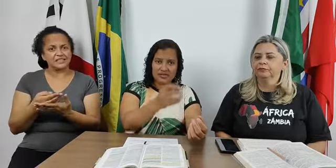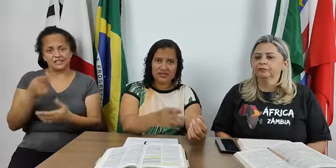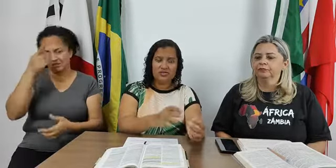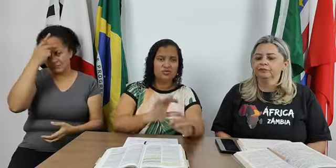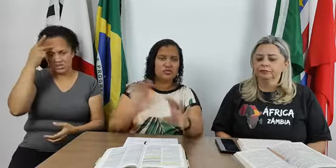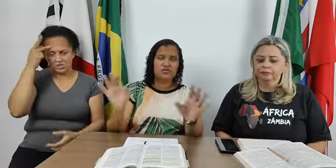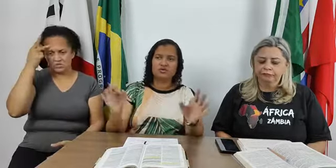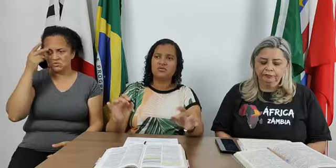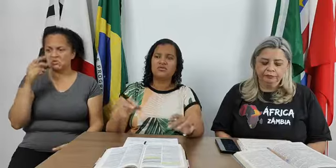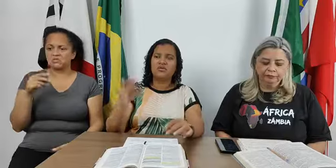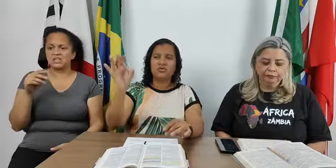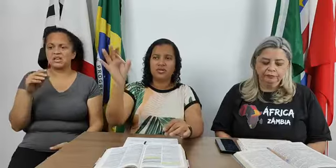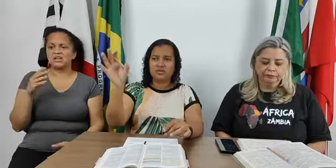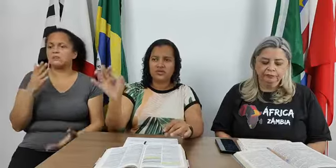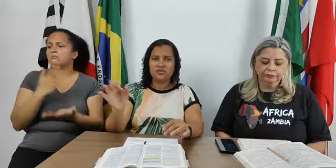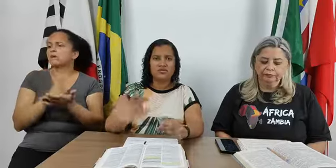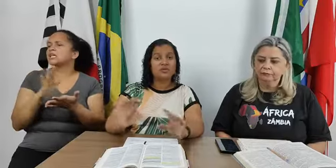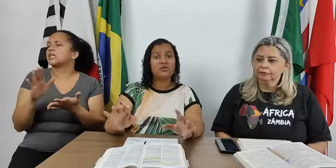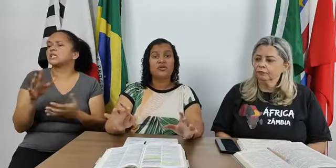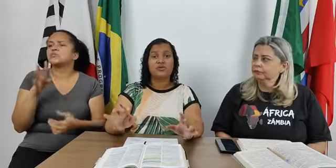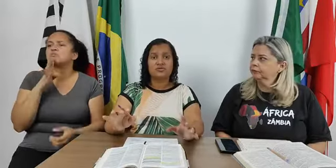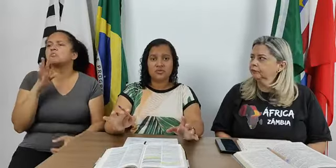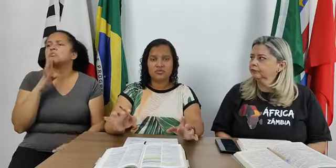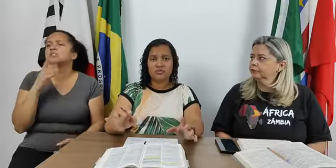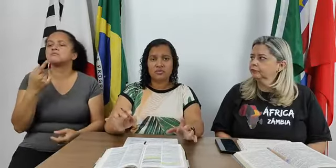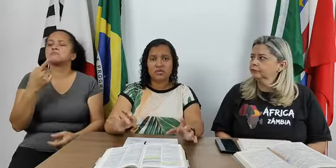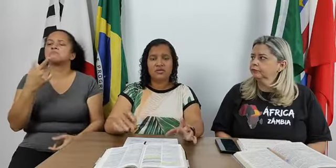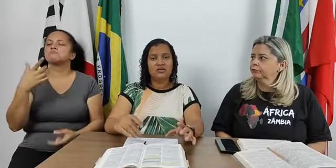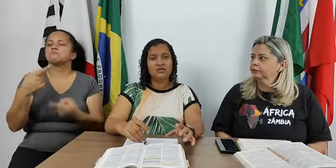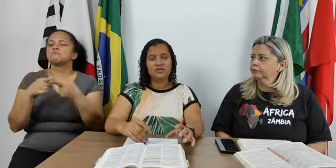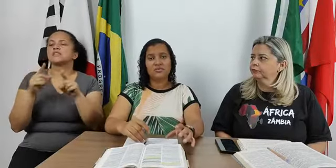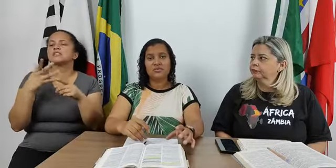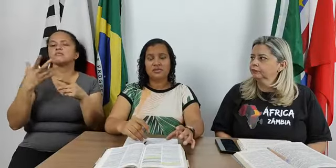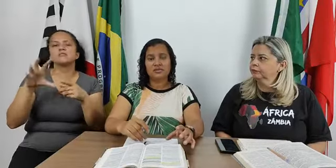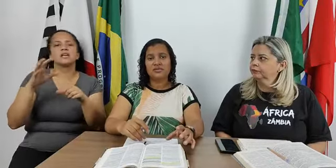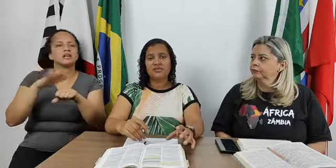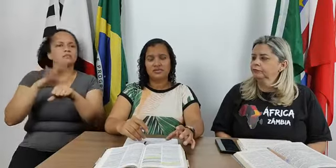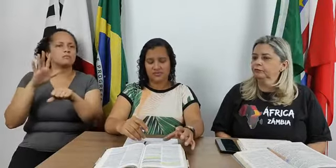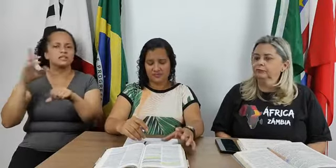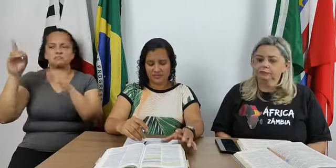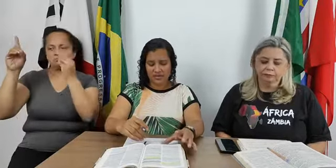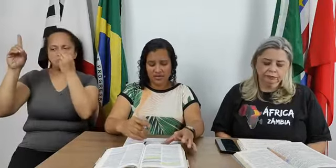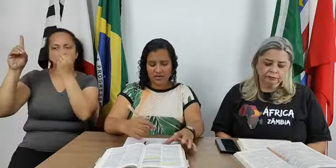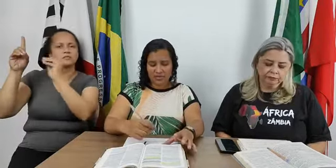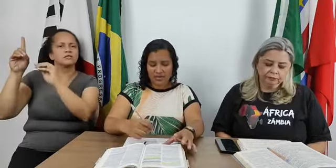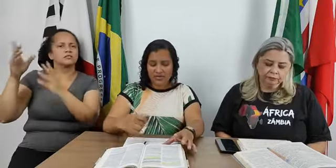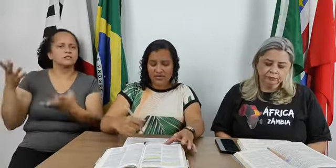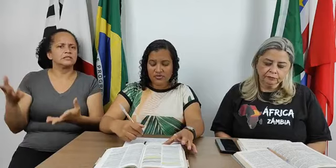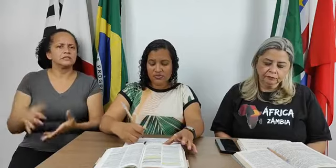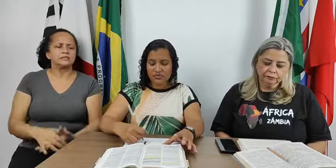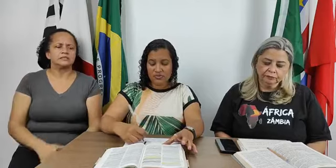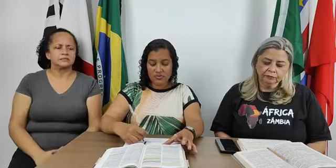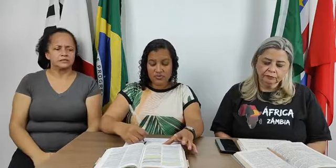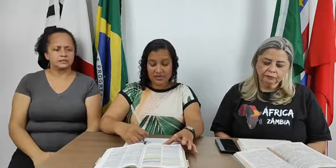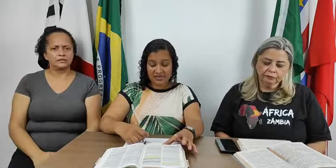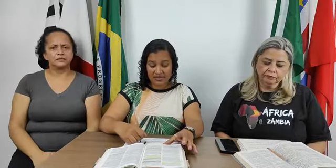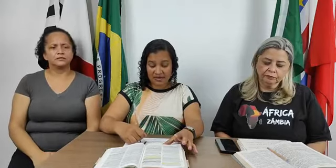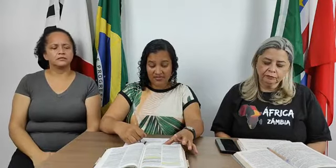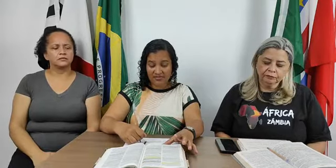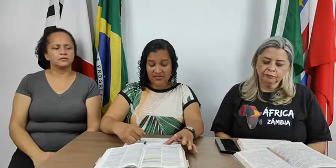esfriou, ele decidiu. Não. Conhecer a Deus, mas agora não serve para mim. Isso é apostasia. Para que Deus